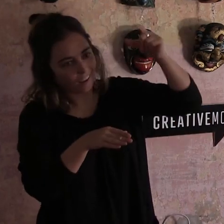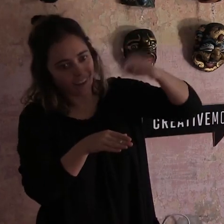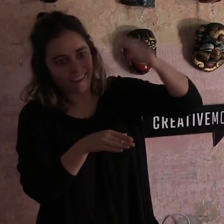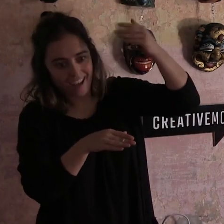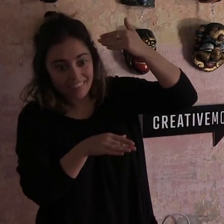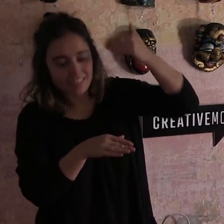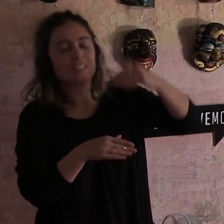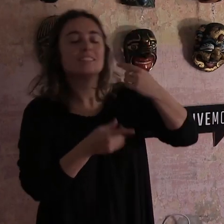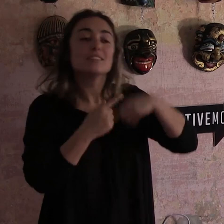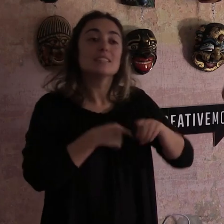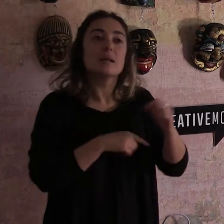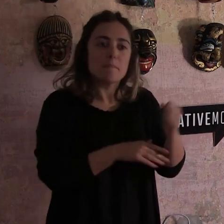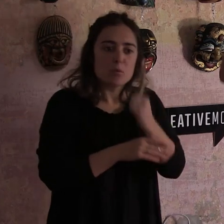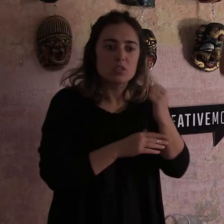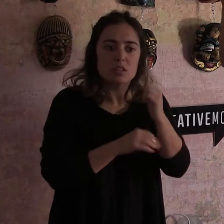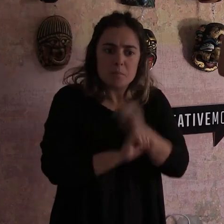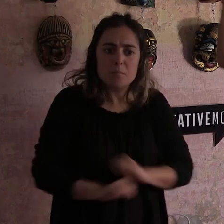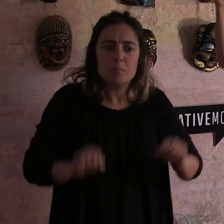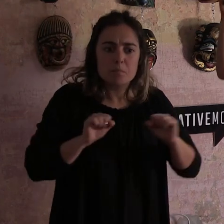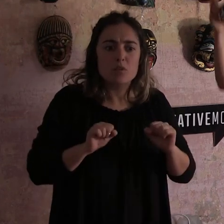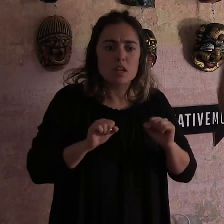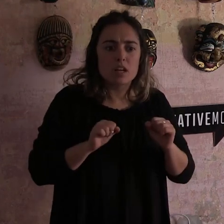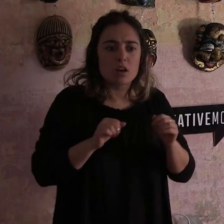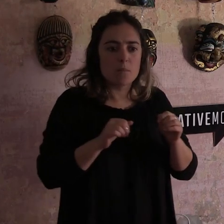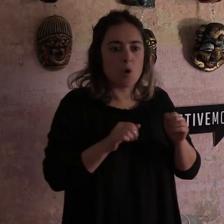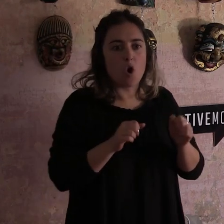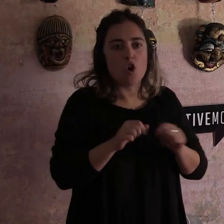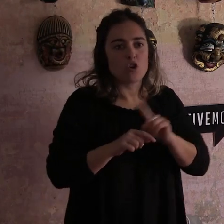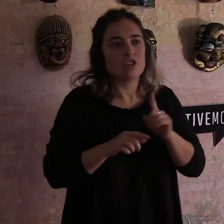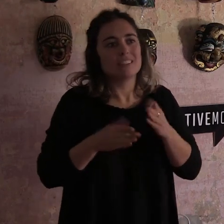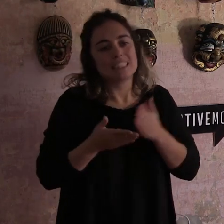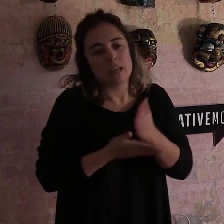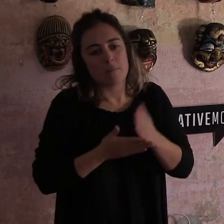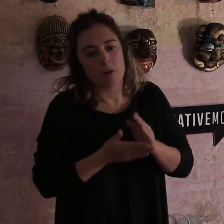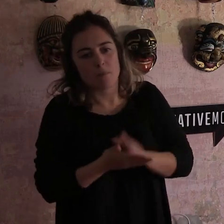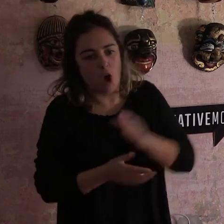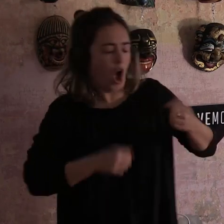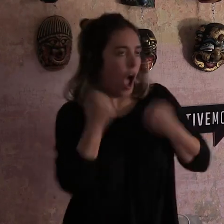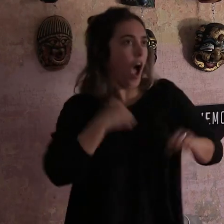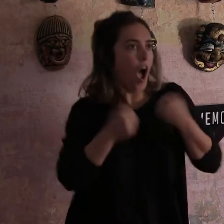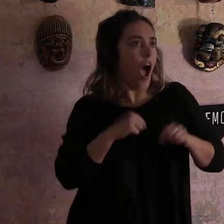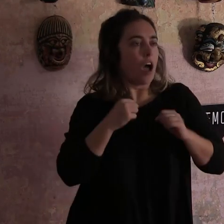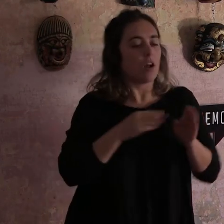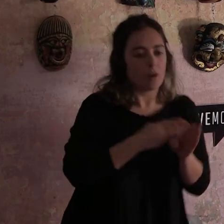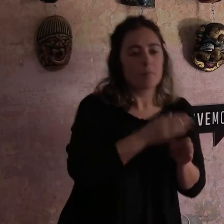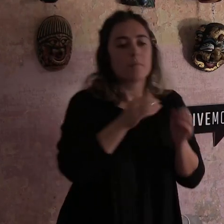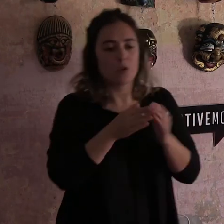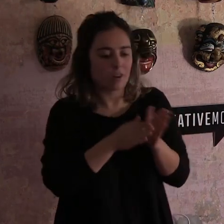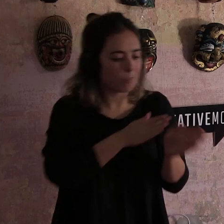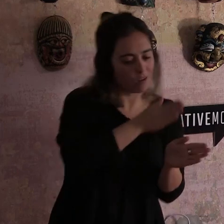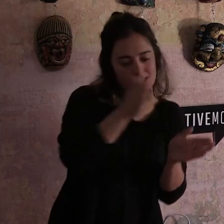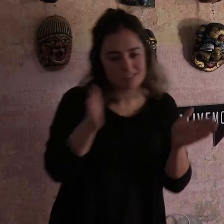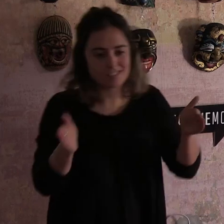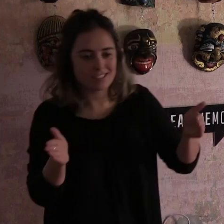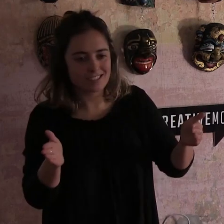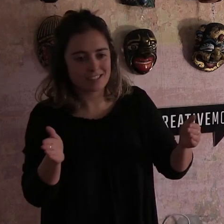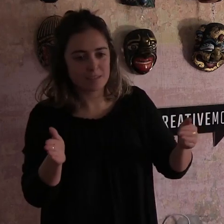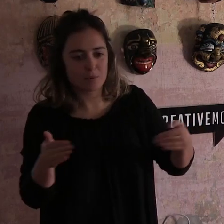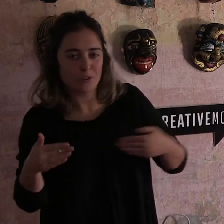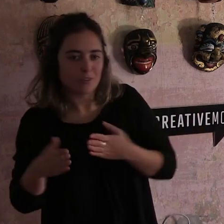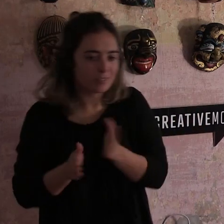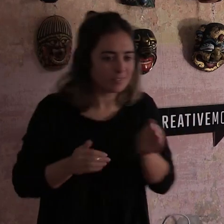muy importante eso de no estar siempre en el extremo de un lado ni del otro. Para mí es que buscar eso, la gama de grises. Es como